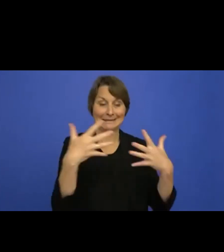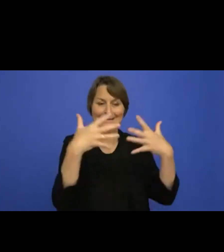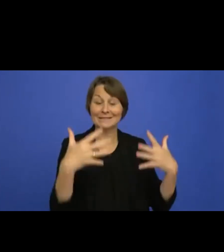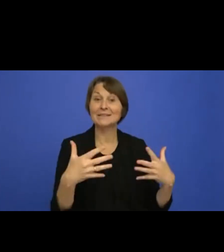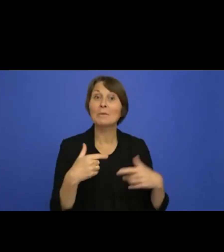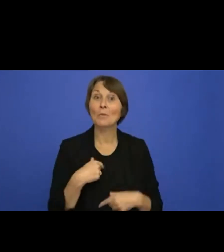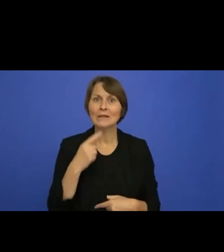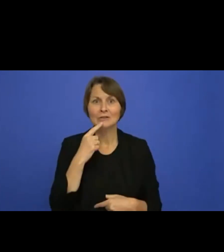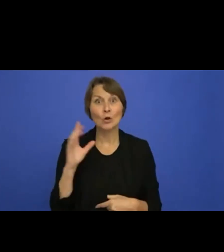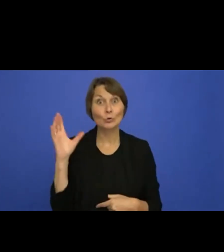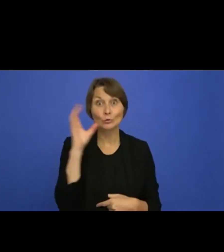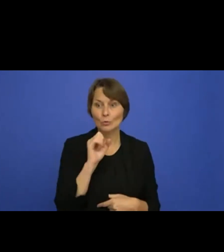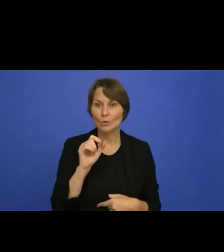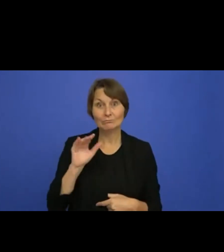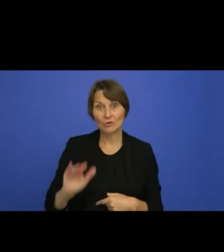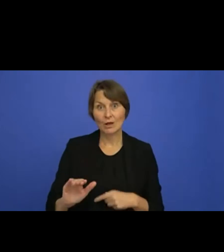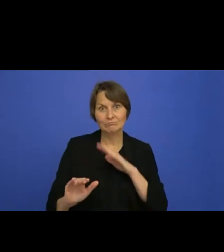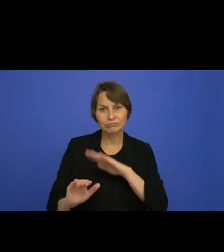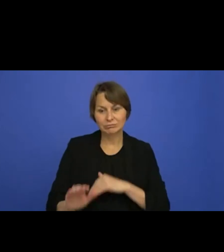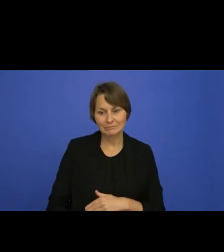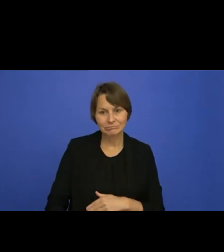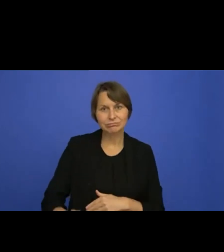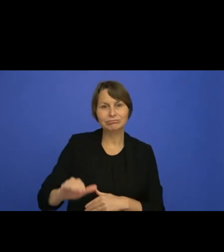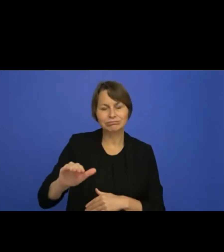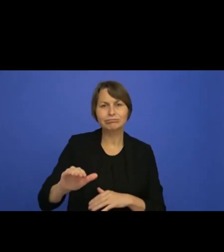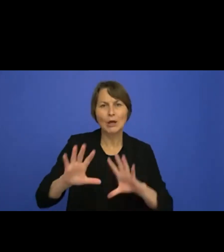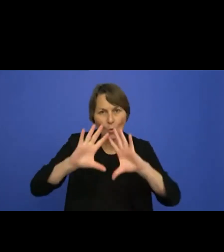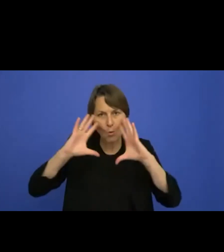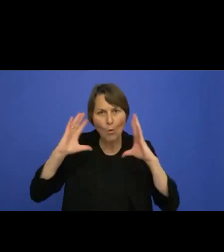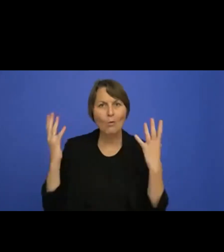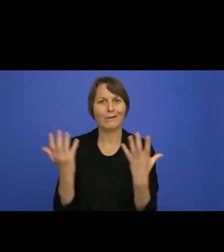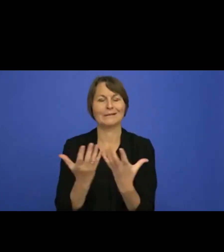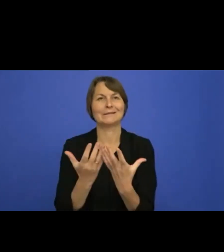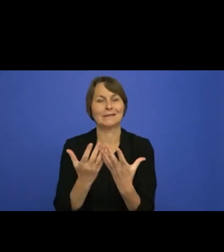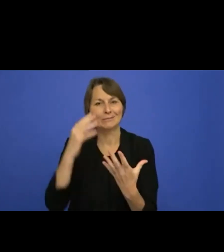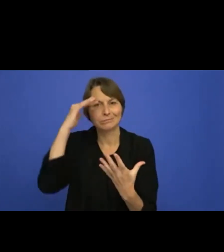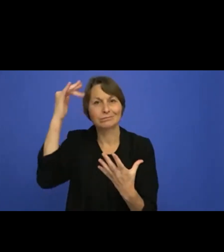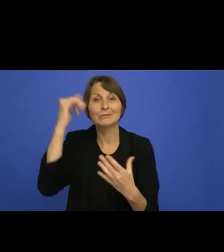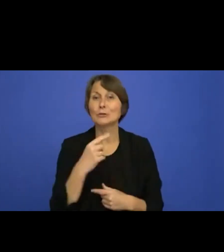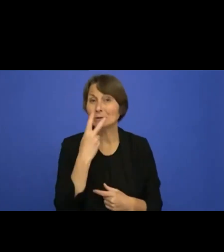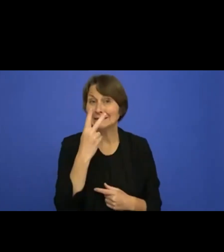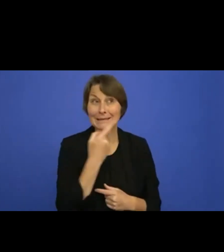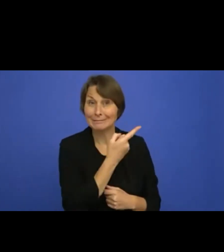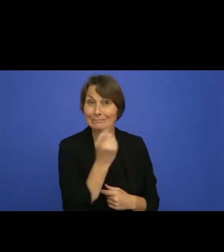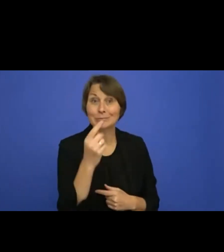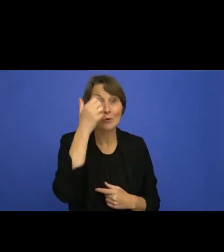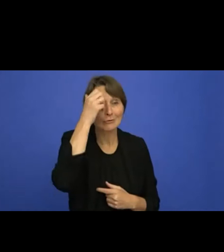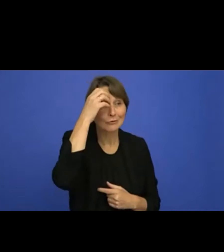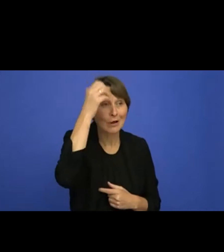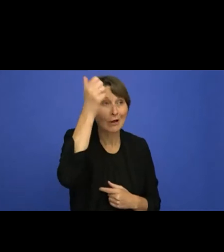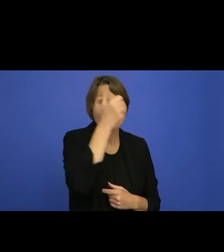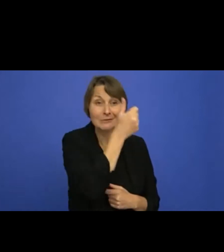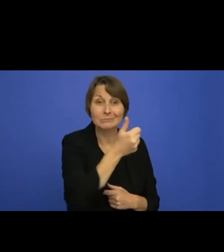du principe que le développement de la petite enfance est quelque chose d'holistique et tous les gouvernements, enfin, moi, ce que j'ai vu,